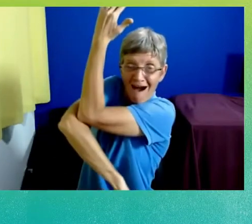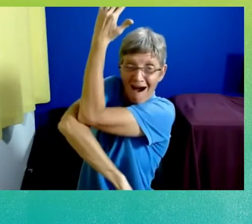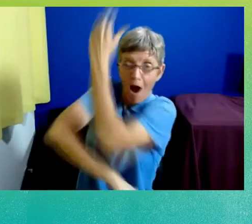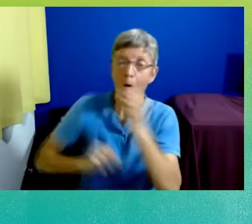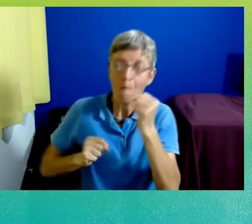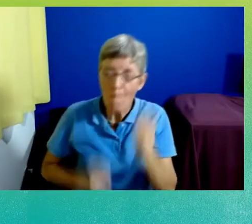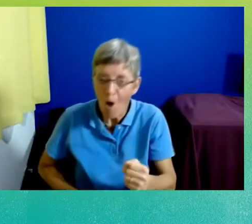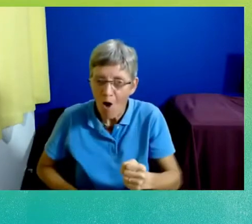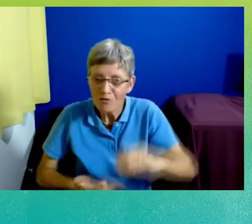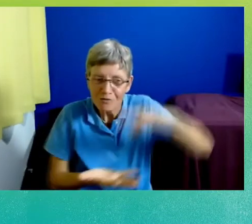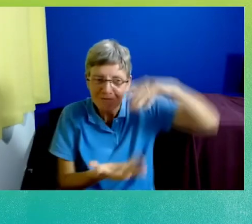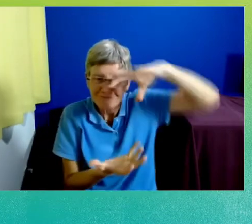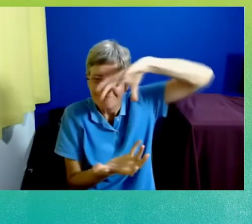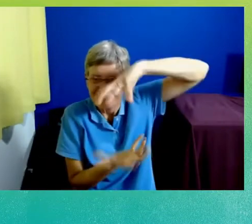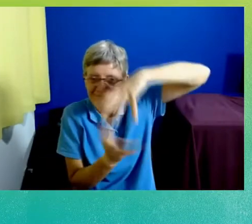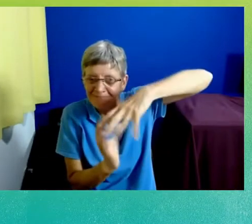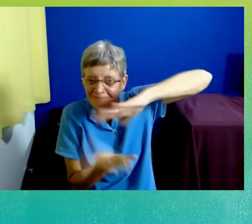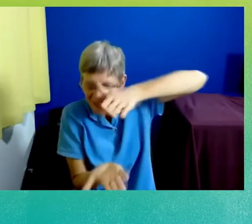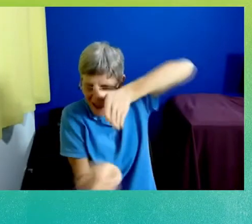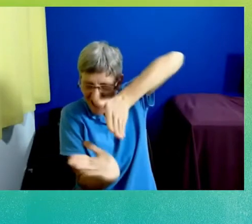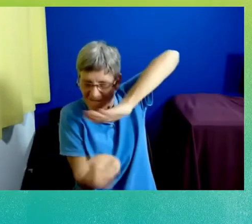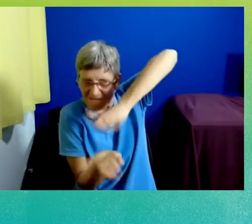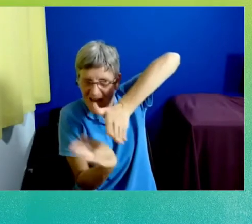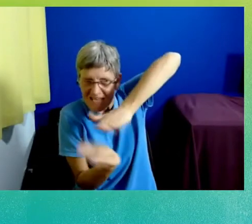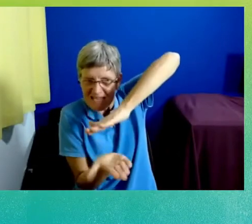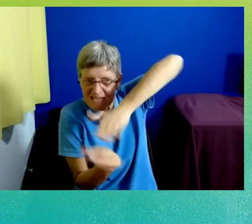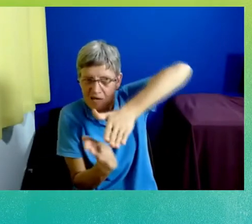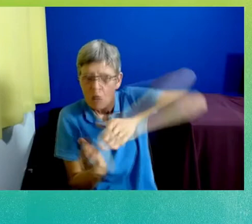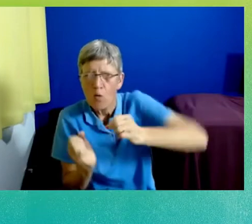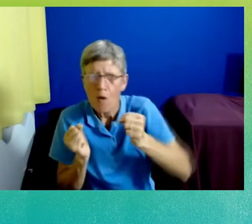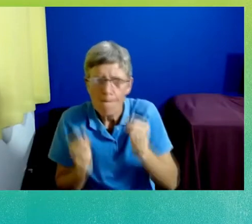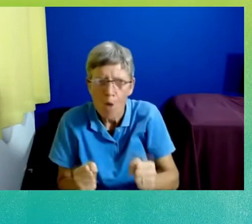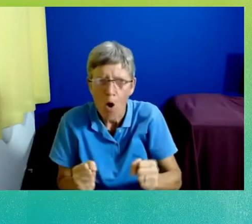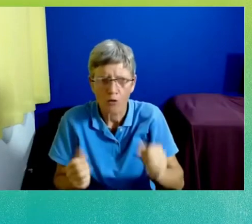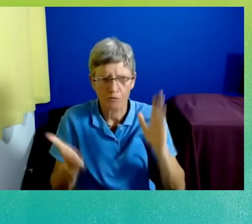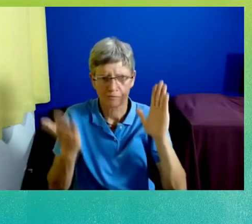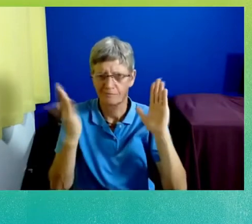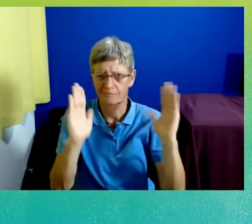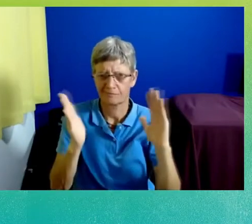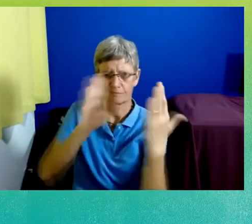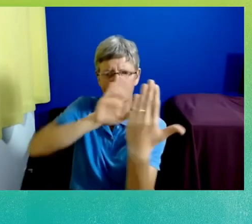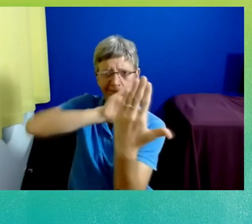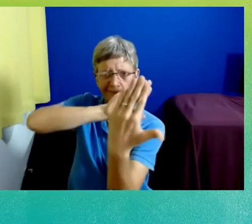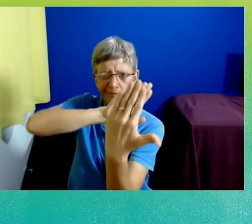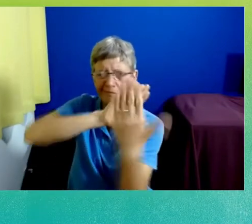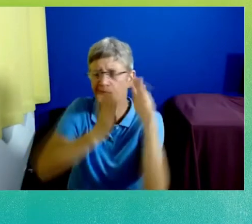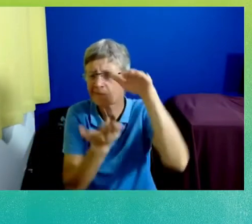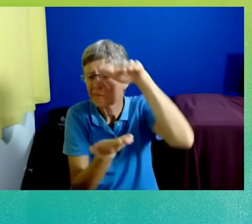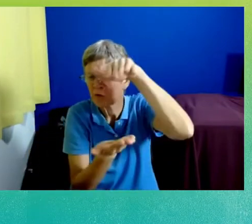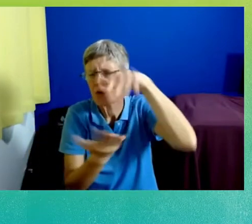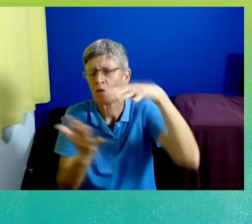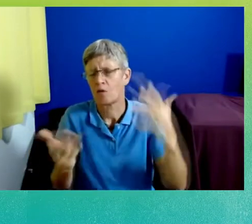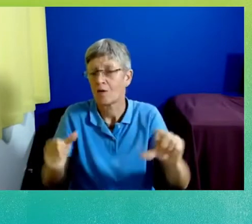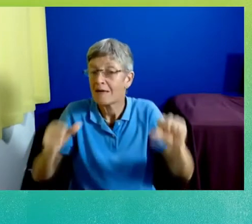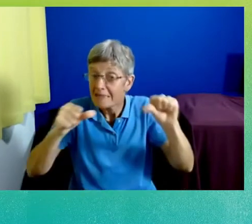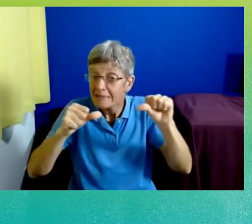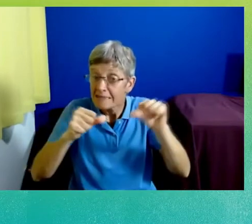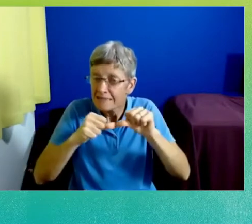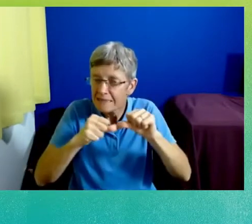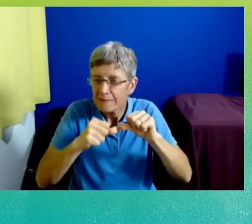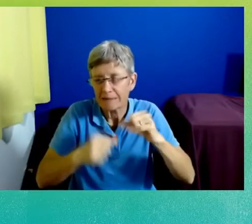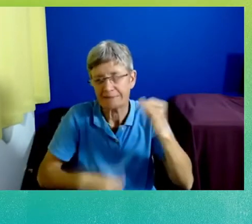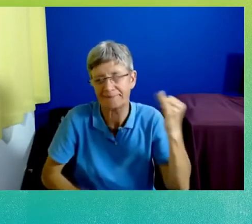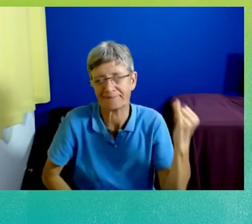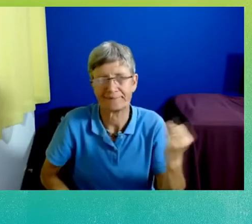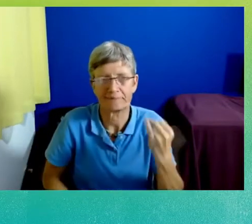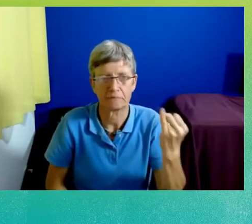Por exemplo, uma árvore, ela, como ela está, como você está querendo dizer ali, a